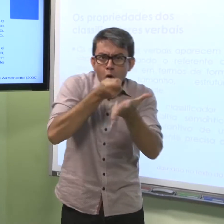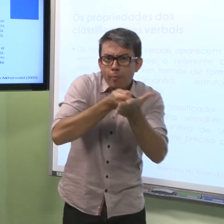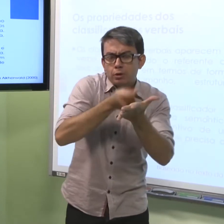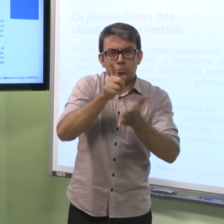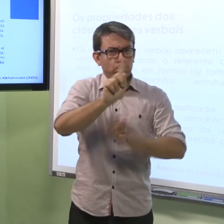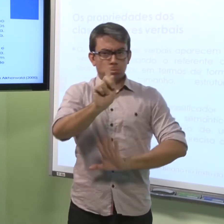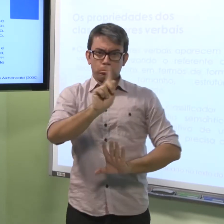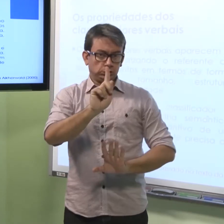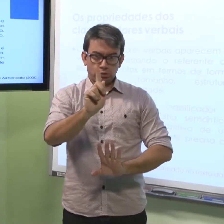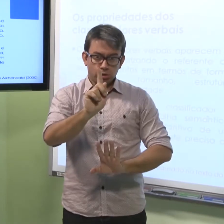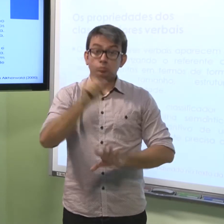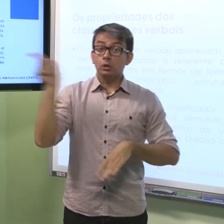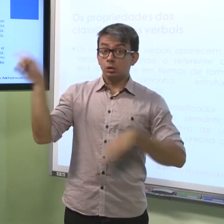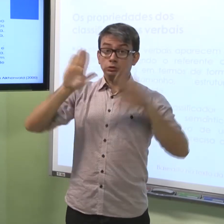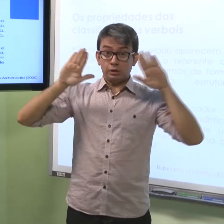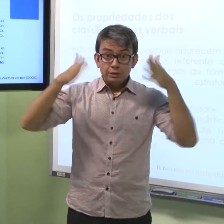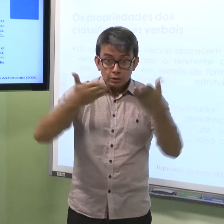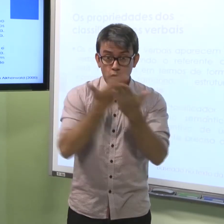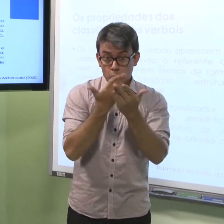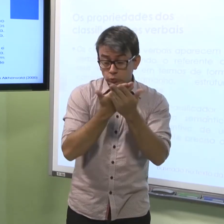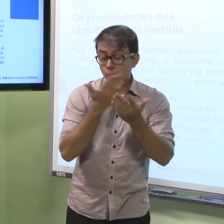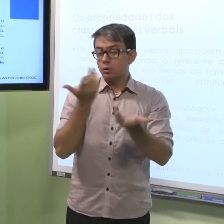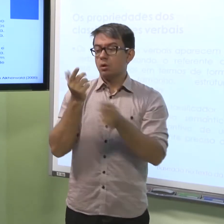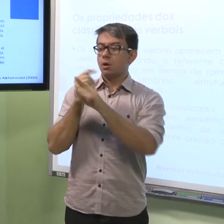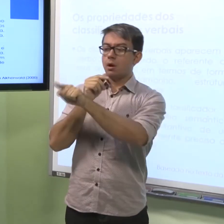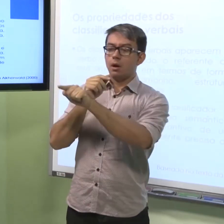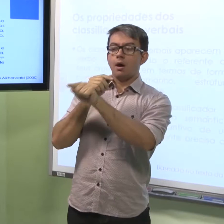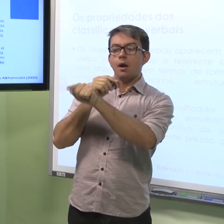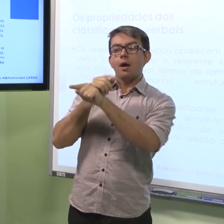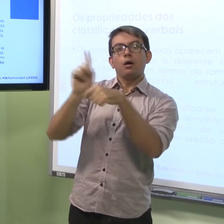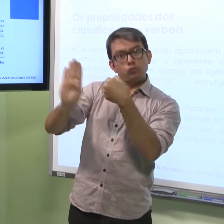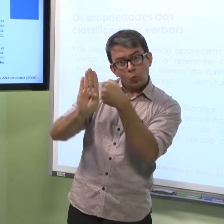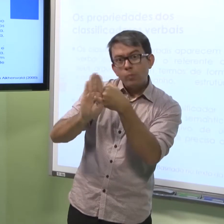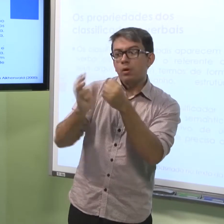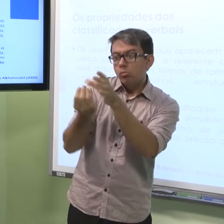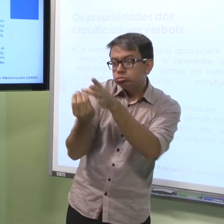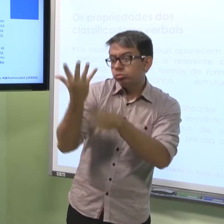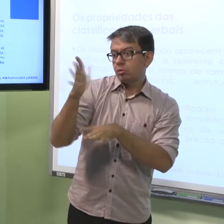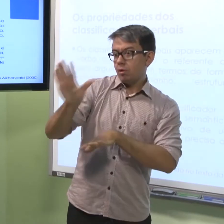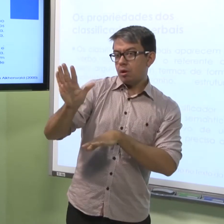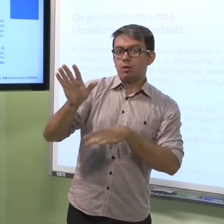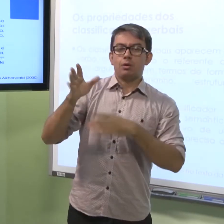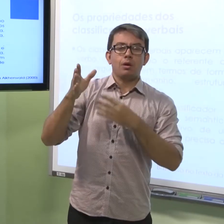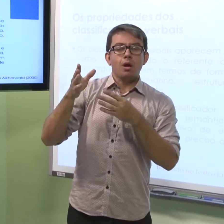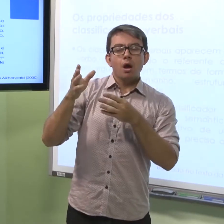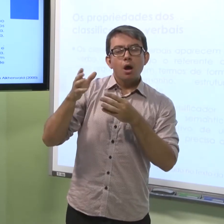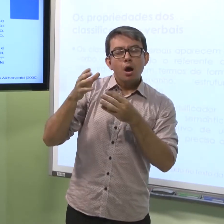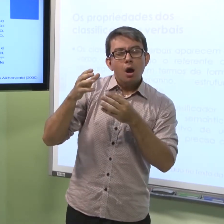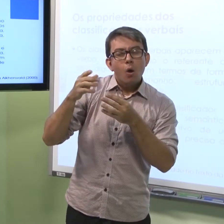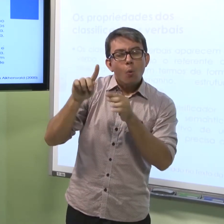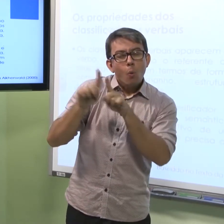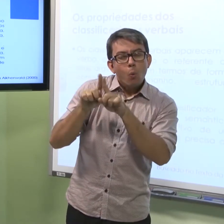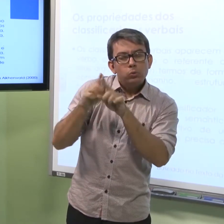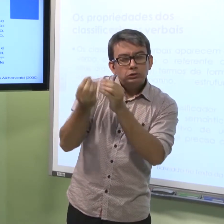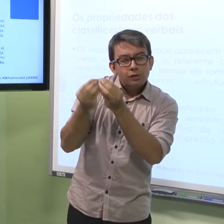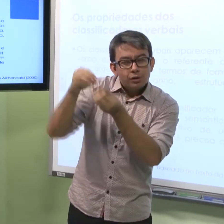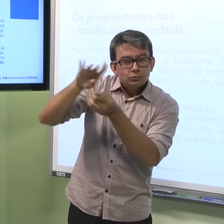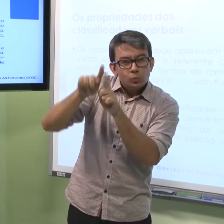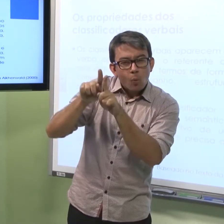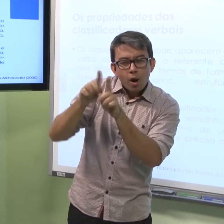Então, como que é essa origem? Necessariamente ela não é originada de um classificador verbal. Eu tenho lá um